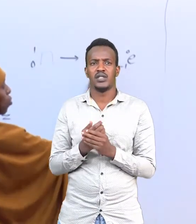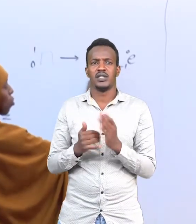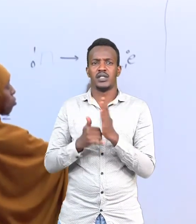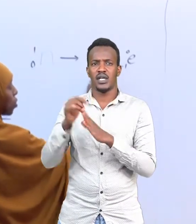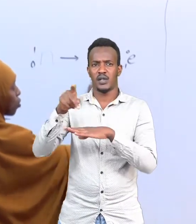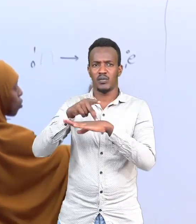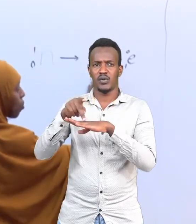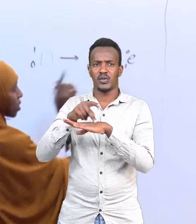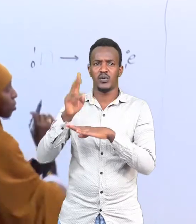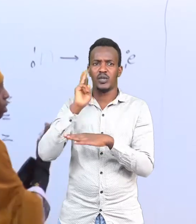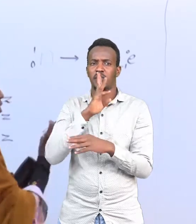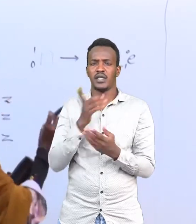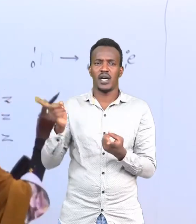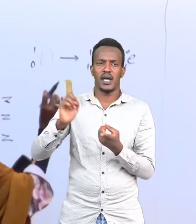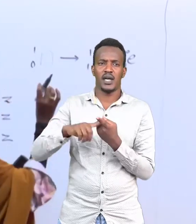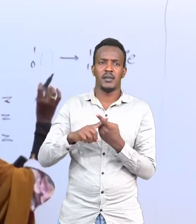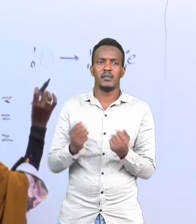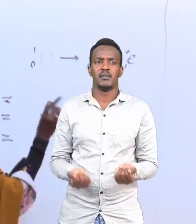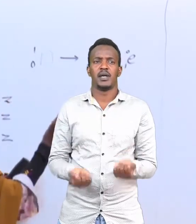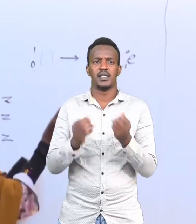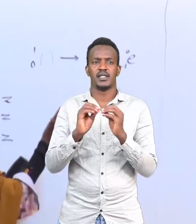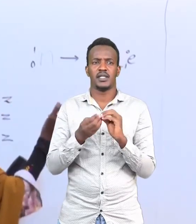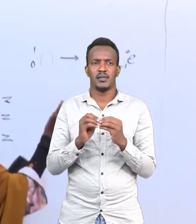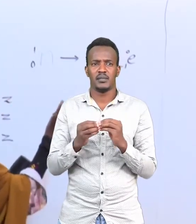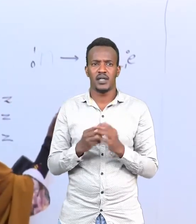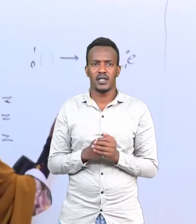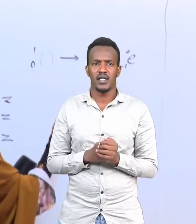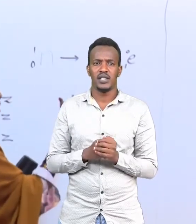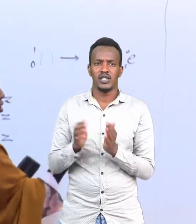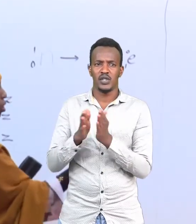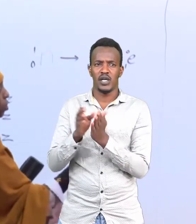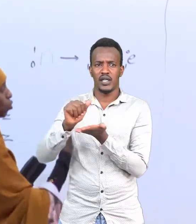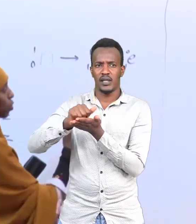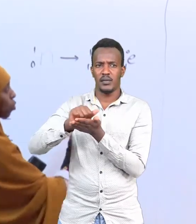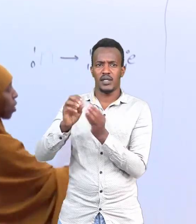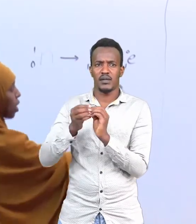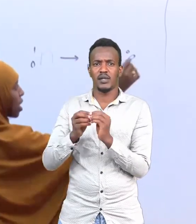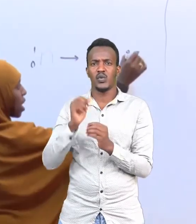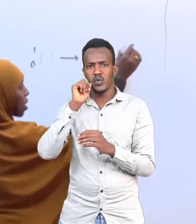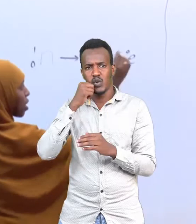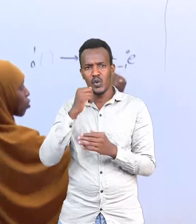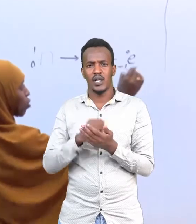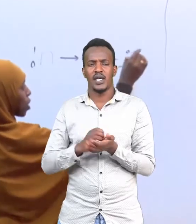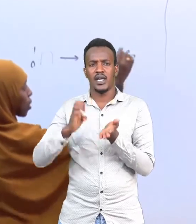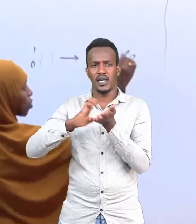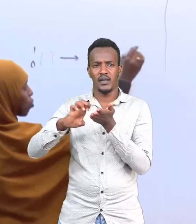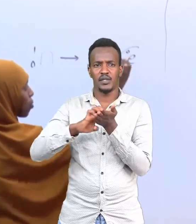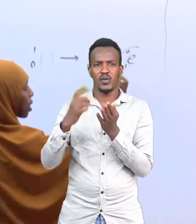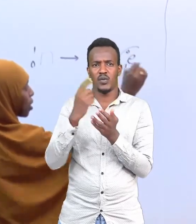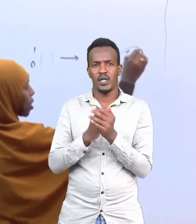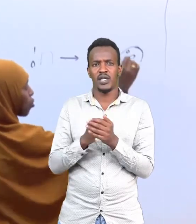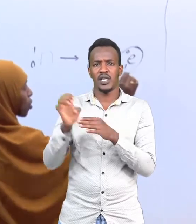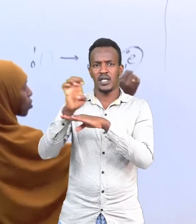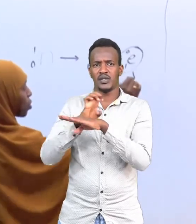protonkaasi waxa uu biirin doonaa mass number-ka waxa weeyaan markaasi sheegin jir atomic number-ka element-ka cusub ee soo baxaya halka electron-kana markaasi uu la